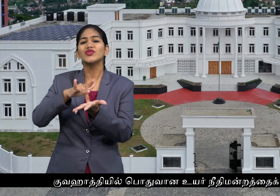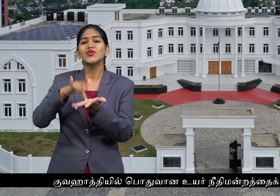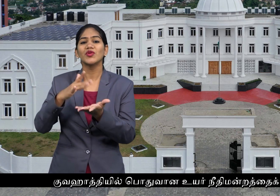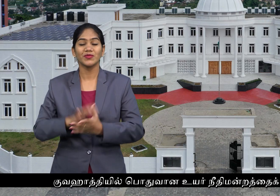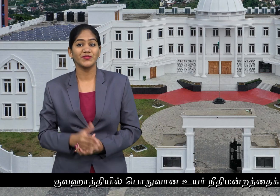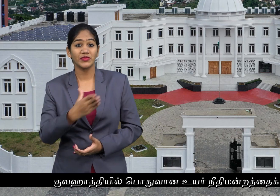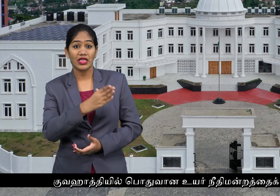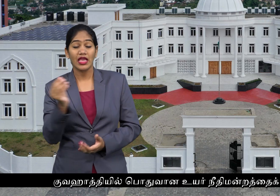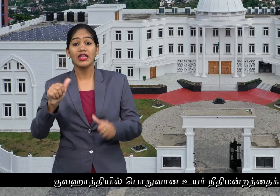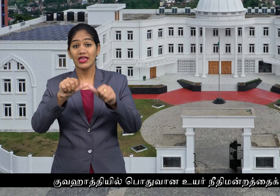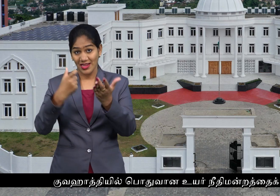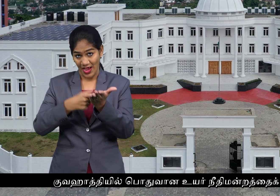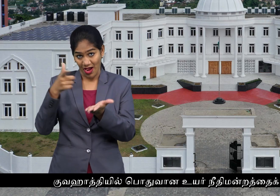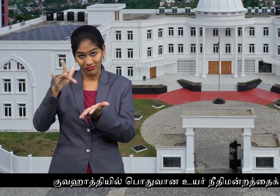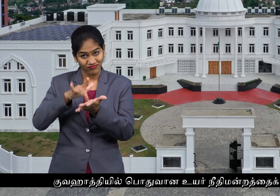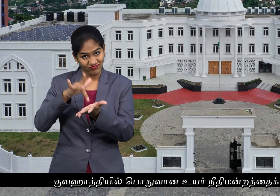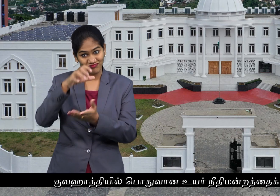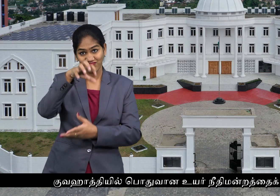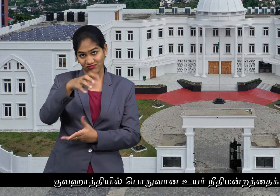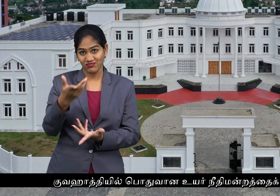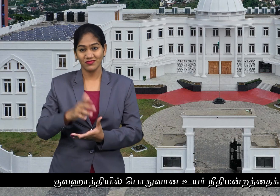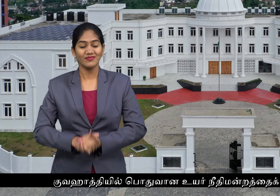உயர்நீதிமன்றத்தை கொண்டுள்ளன.